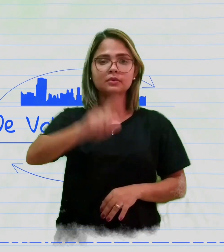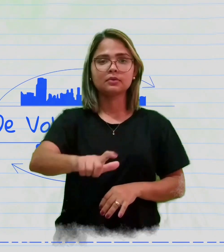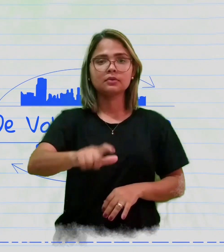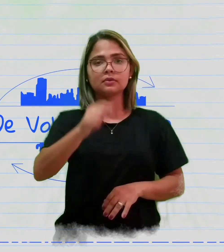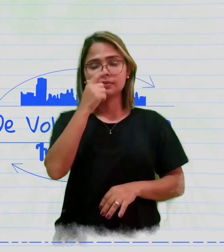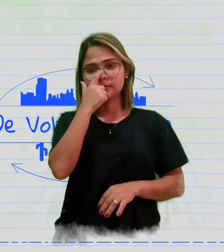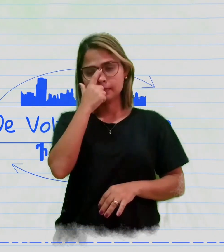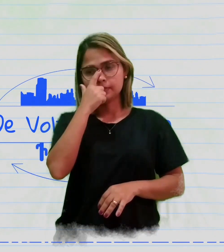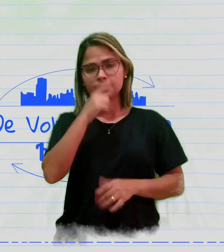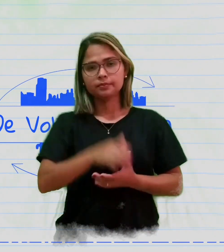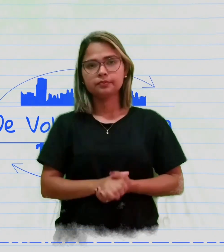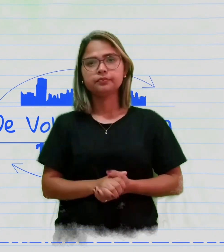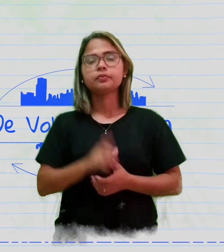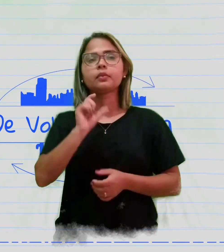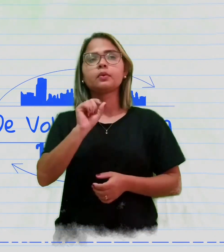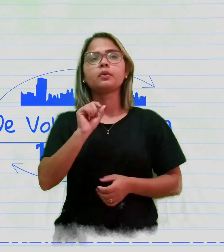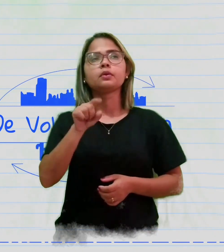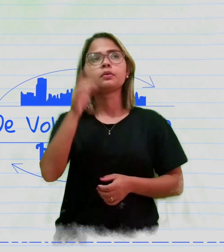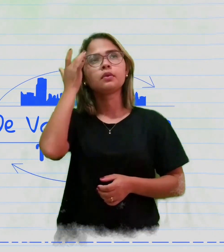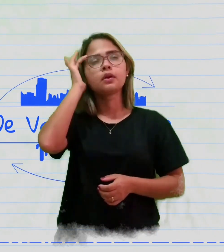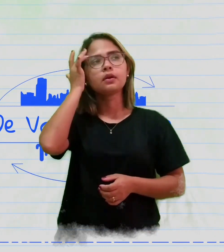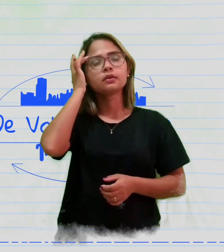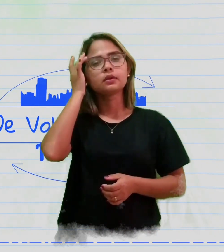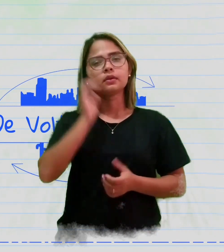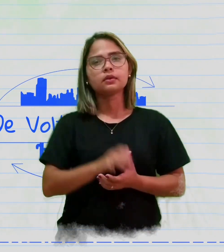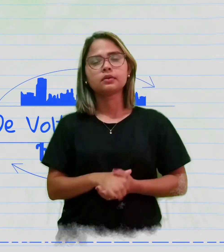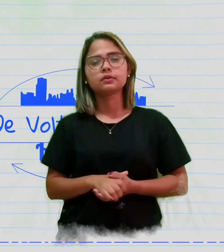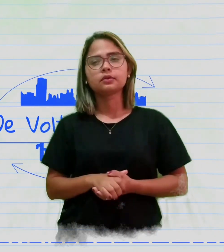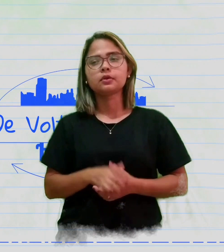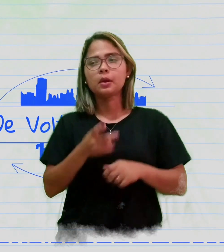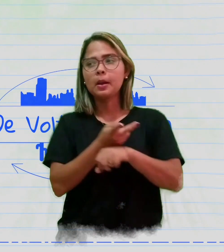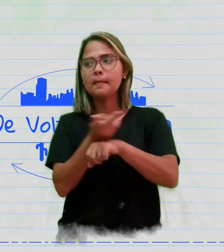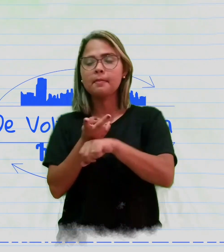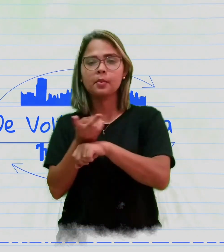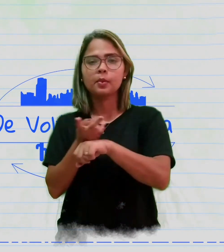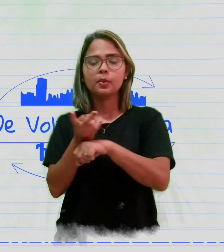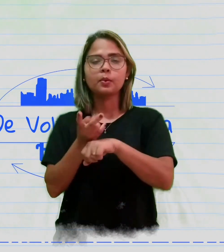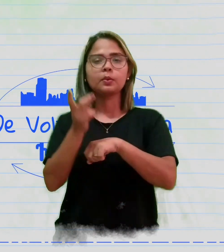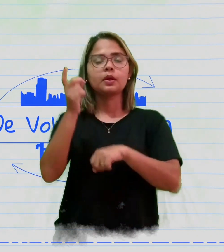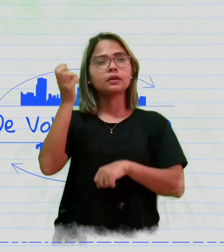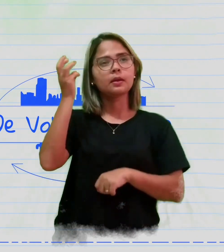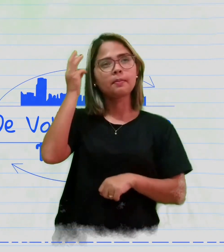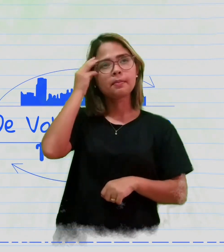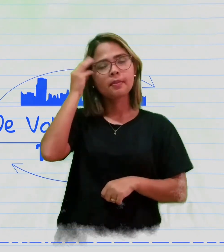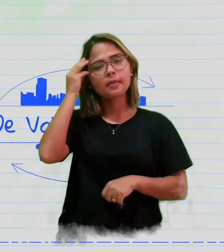de esperancinha, né? Porque a gente se apaixonou no primeiro episódio por aquela história, né? E a gente torce por aquela